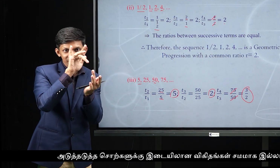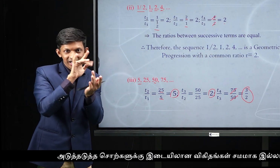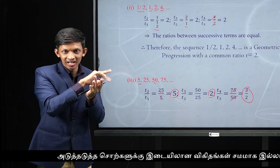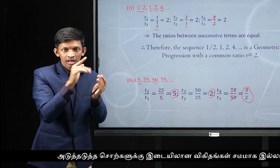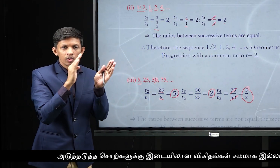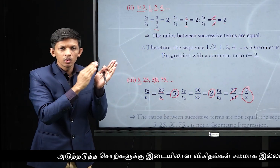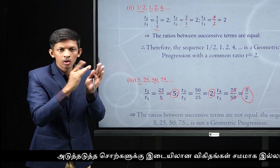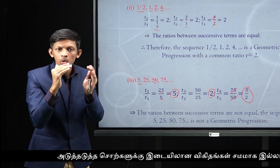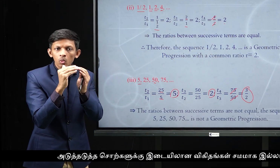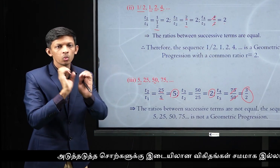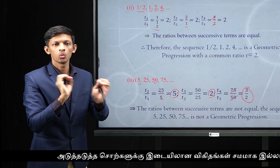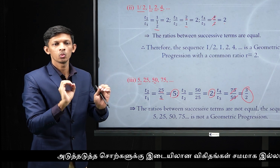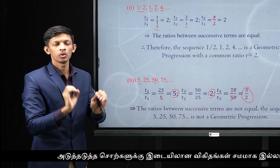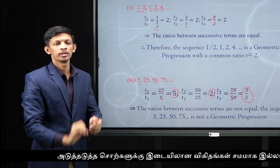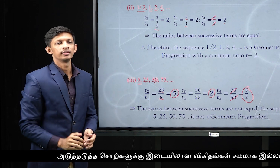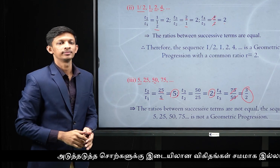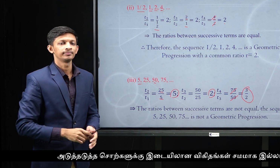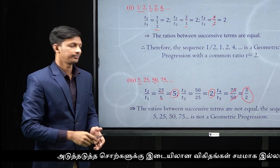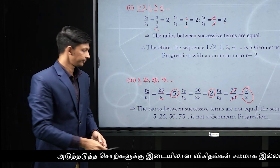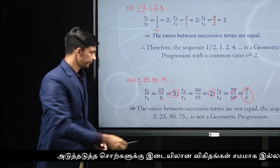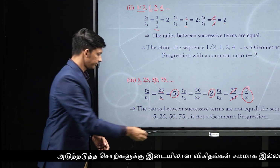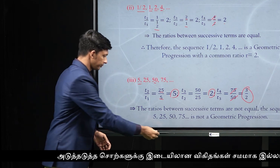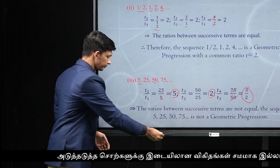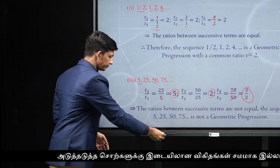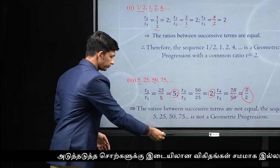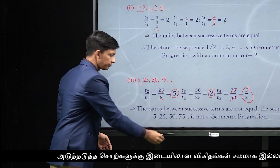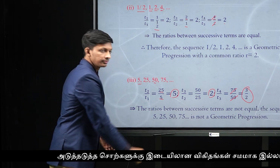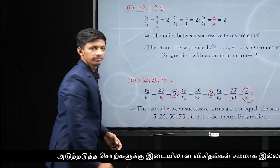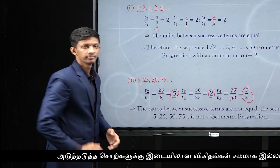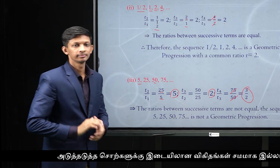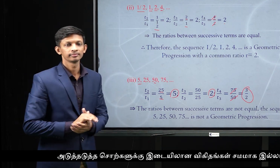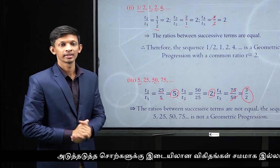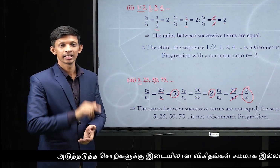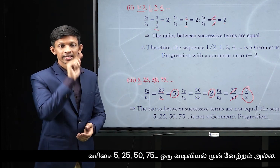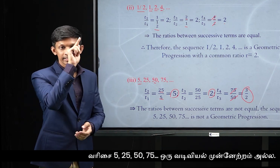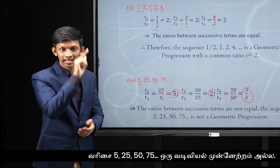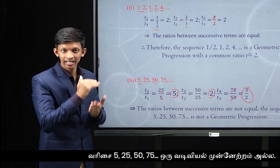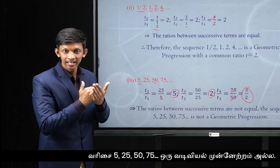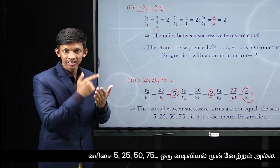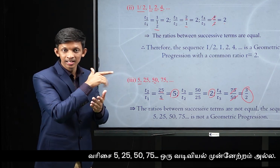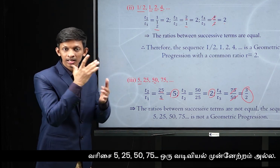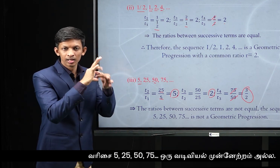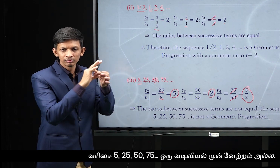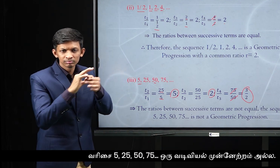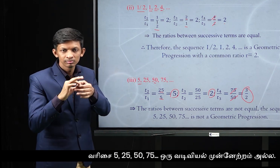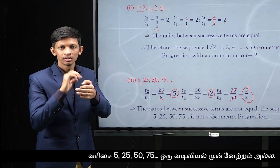அடுத்தடுத்த சொற்களுக்கு இடையிலான விகிதங்கள் சமமாக இல்லாததால் வரிசை 5